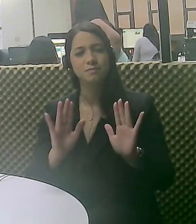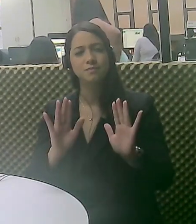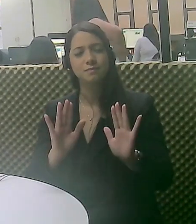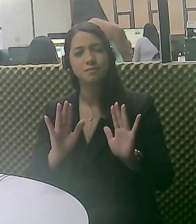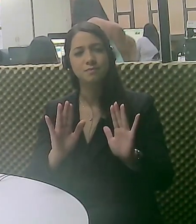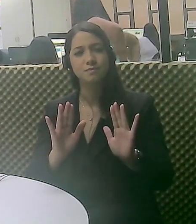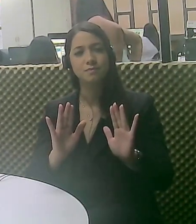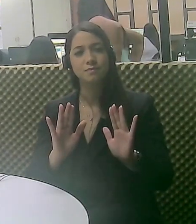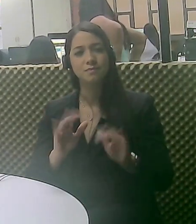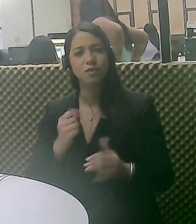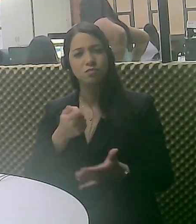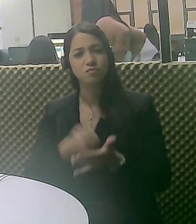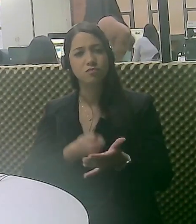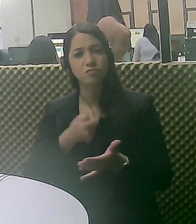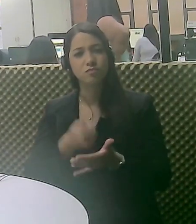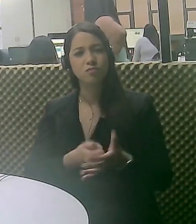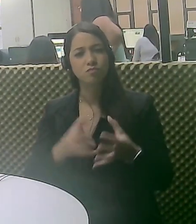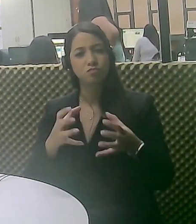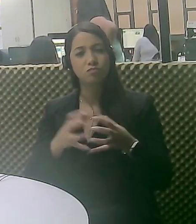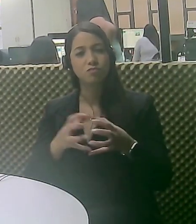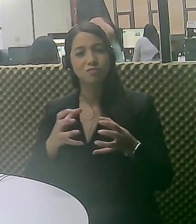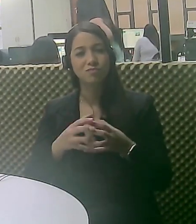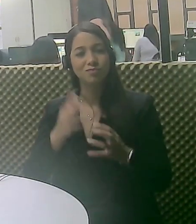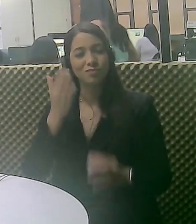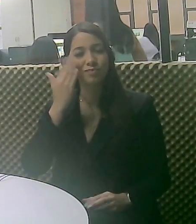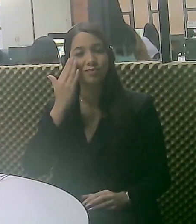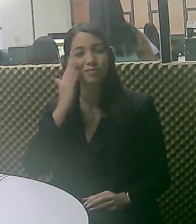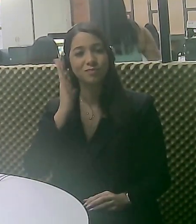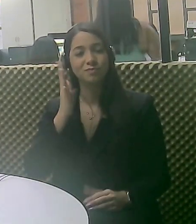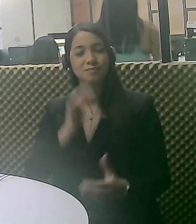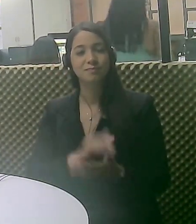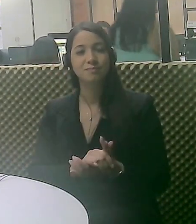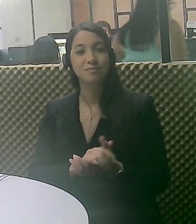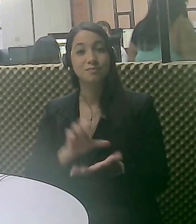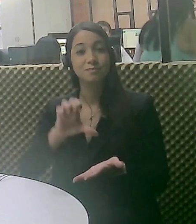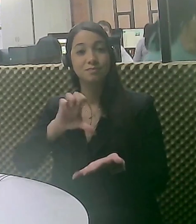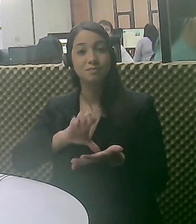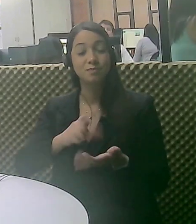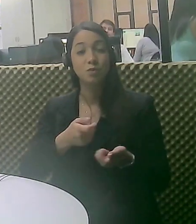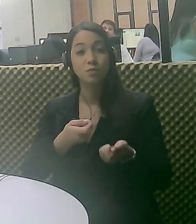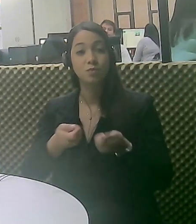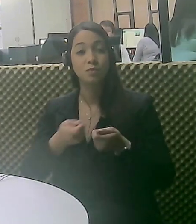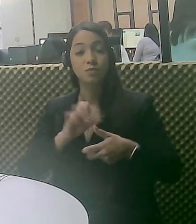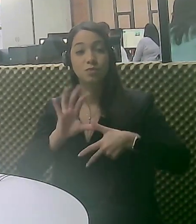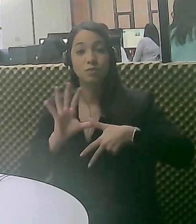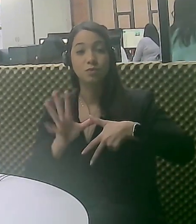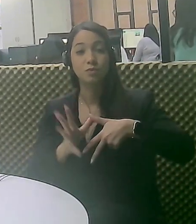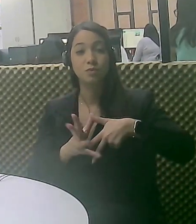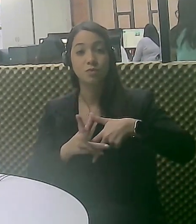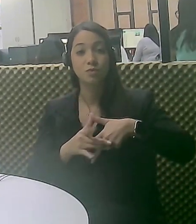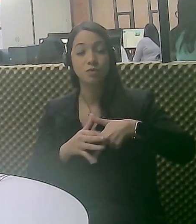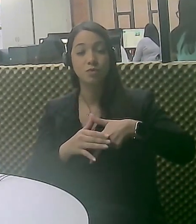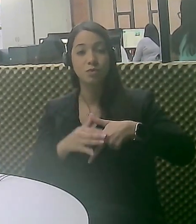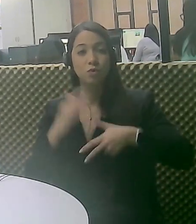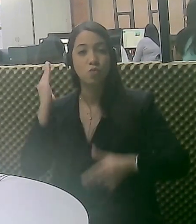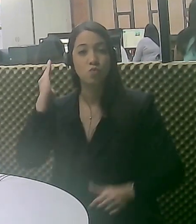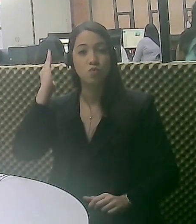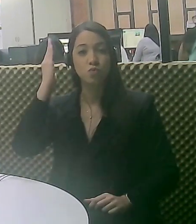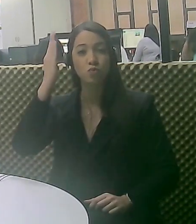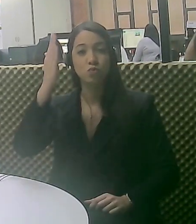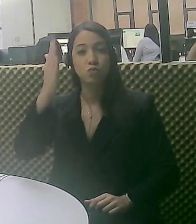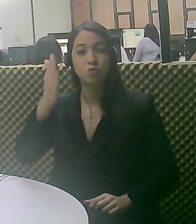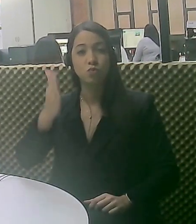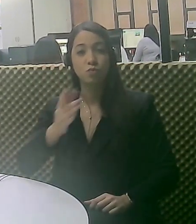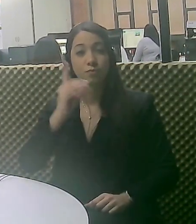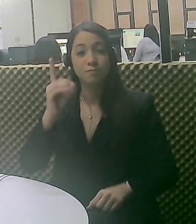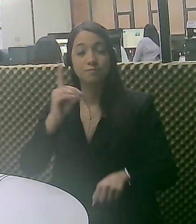Opa, que dessa luta aqui, essa turma sabe muito bem. Hoje eu tô aqui no Centro de Controle de Zoonoses, que batalha o ano inteiro contra esse danado